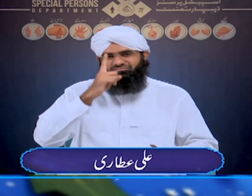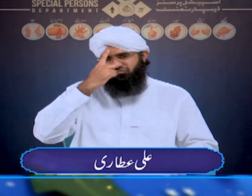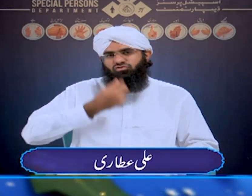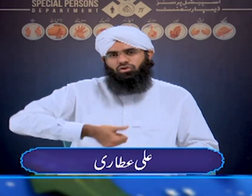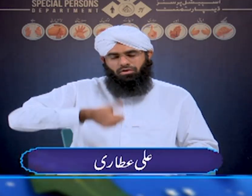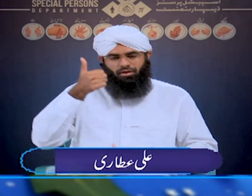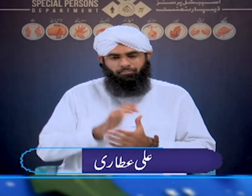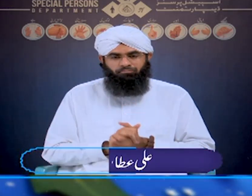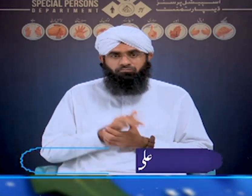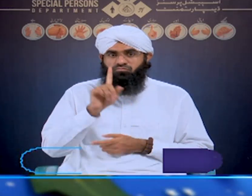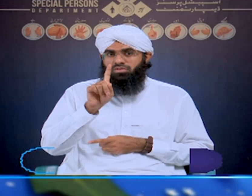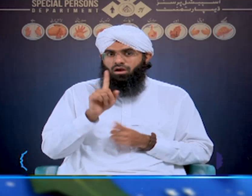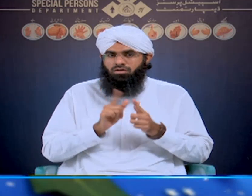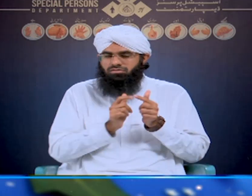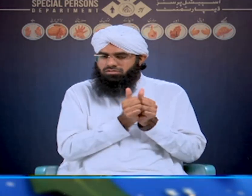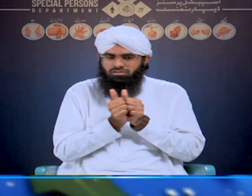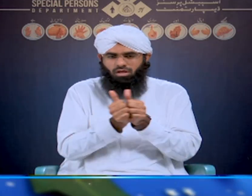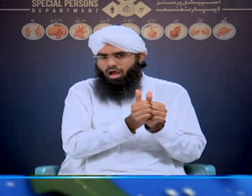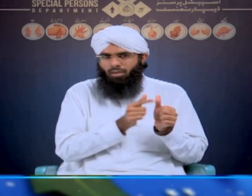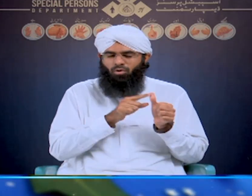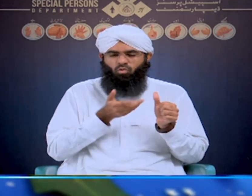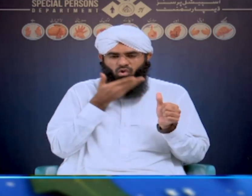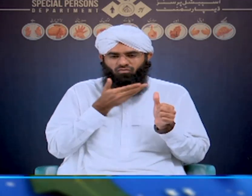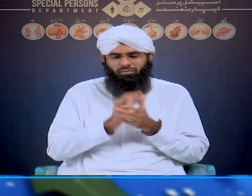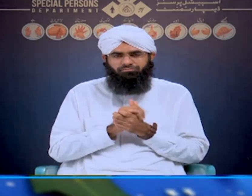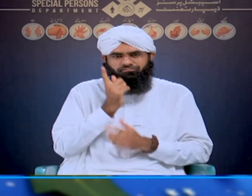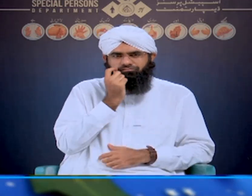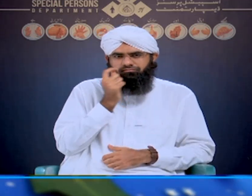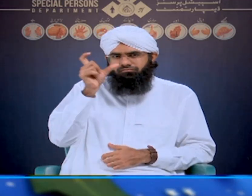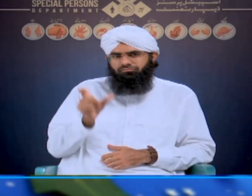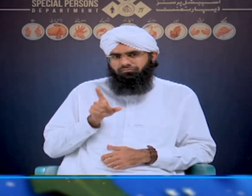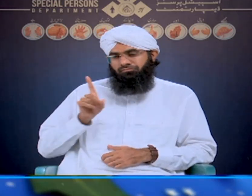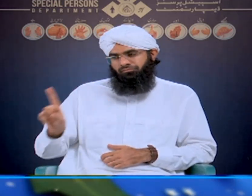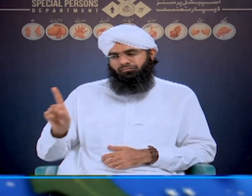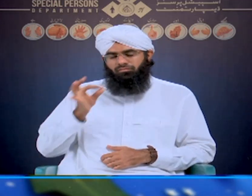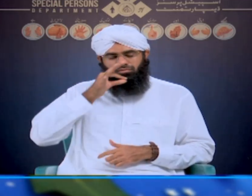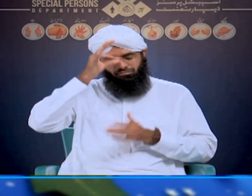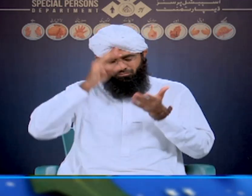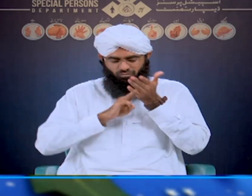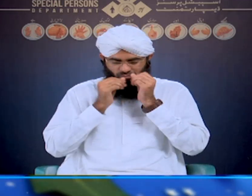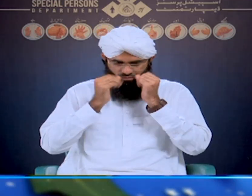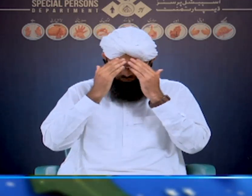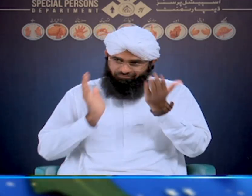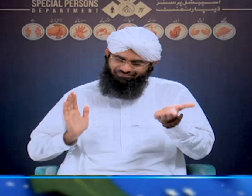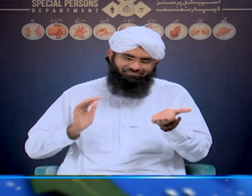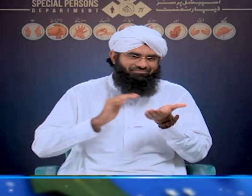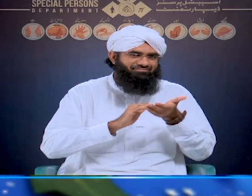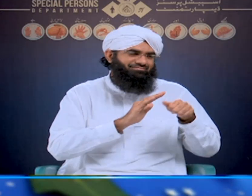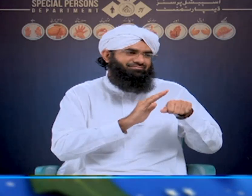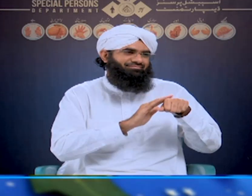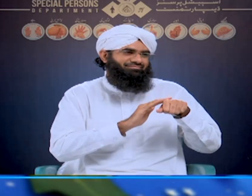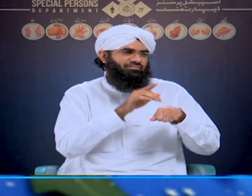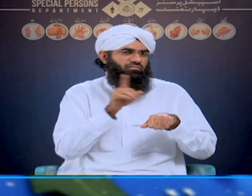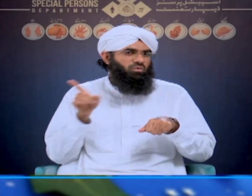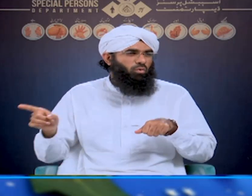حضرت سیدنا ابن عباس رضی اللہ تعالیٰ عنہما فرماتے ہیں کہ ایک شخص نور مجسم صلی اللہ علیہ وآلہ وسلم کی خدمت میں حاضر ہوا